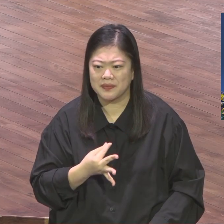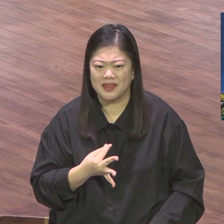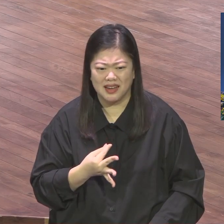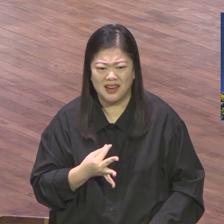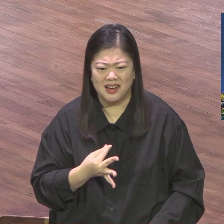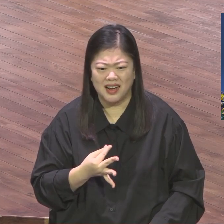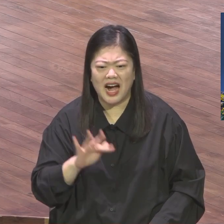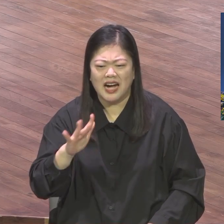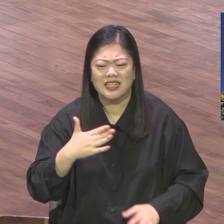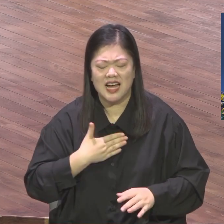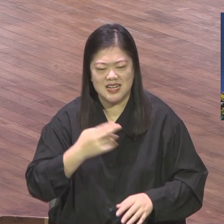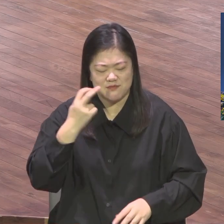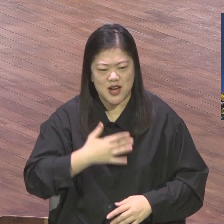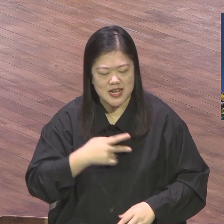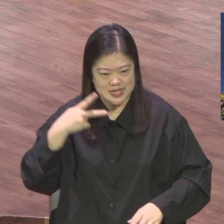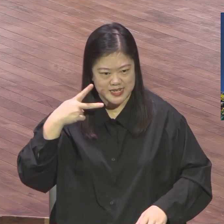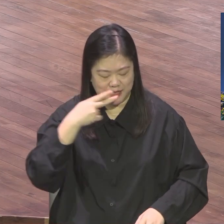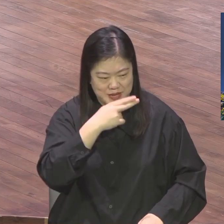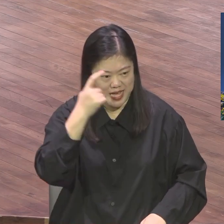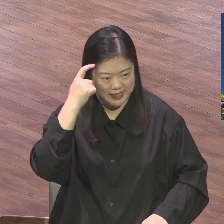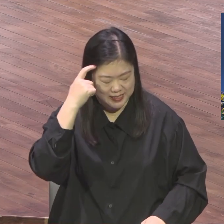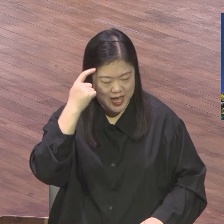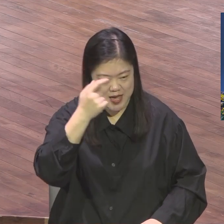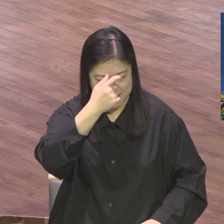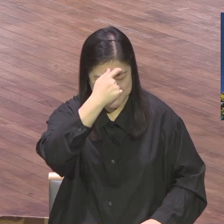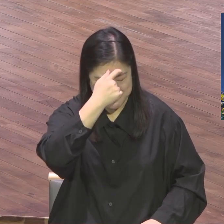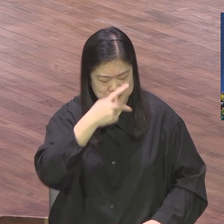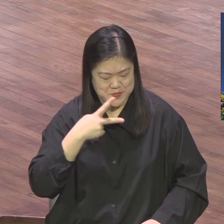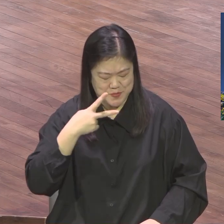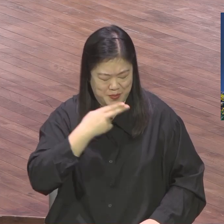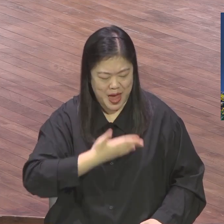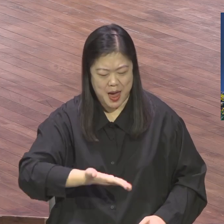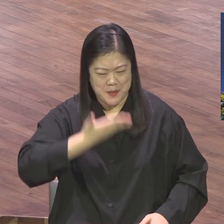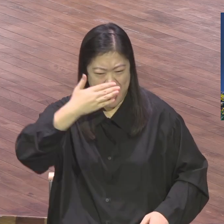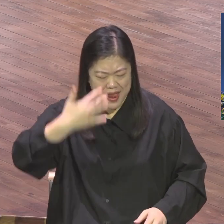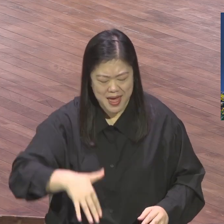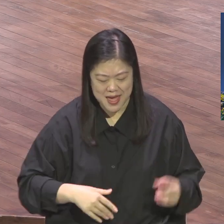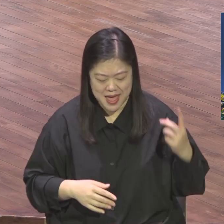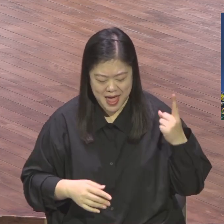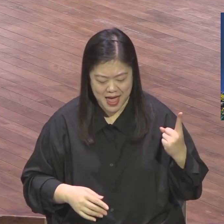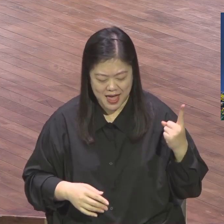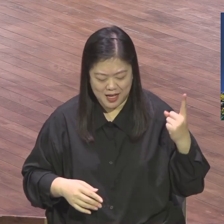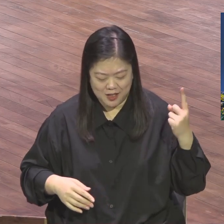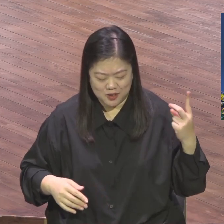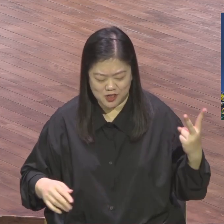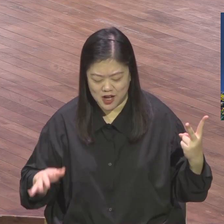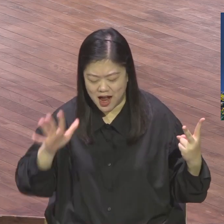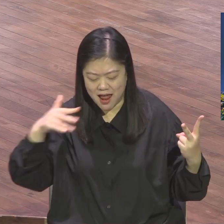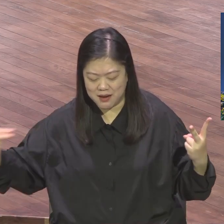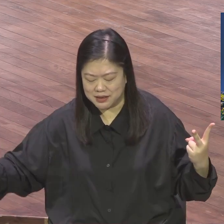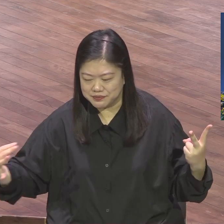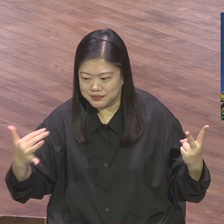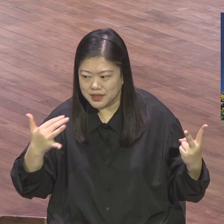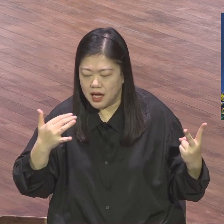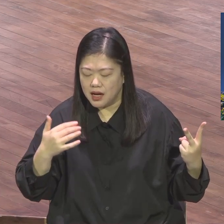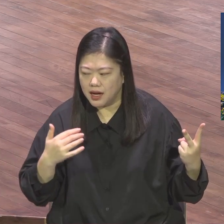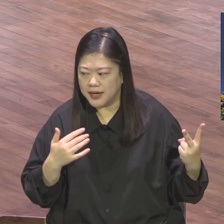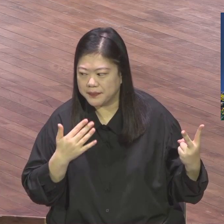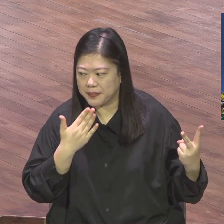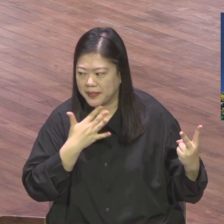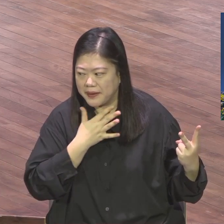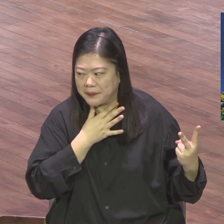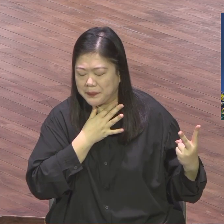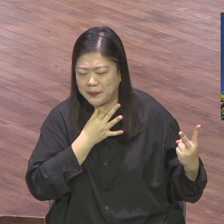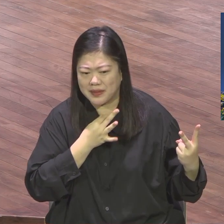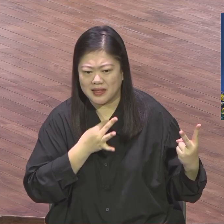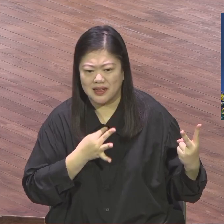근데 그 식욕이 말이야, 식욕. 그 금식할 때 보면요, 어디 이렇게 보면 막 누가 아이들이나